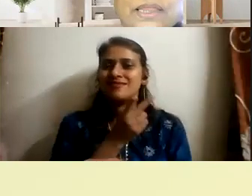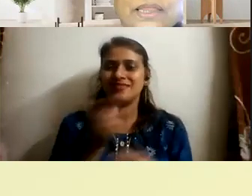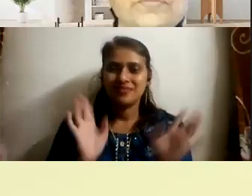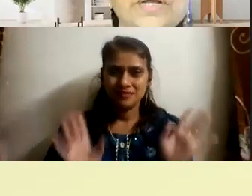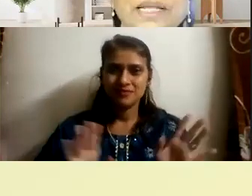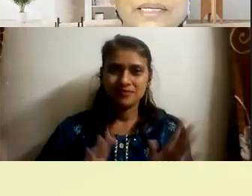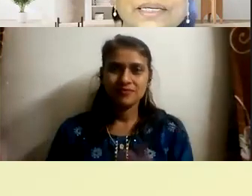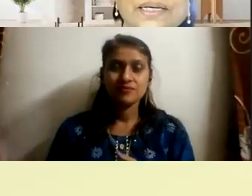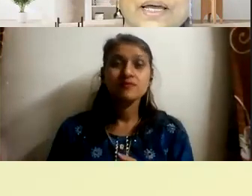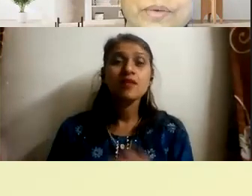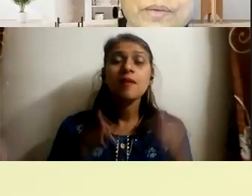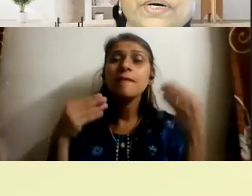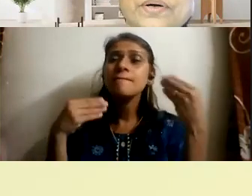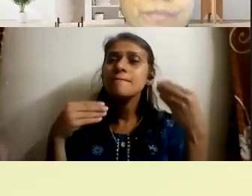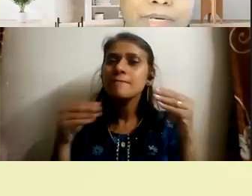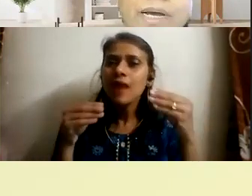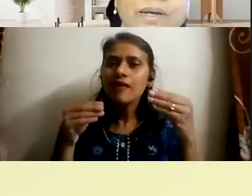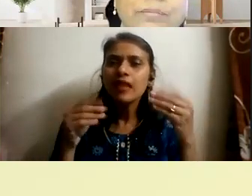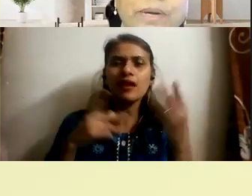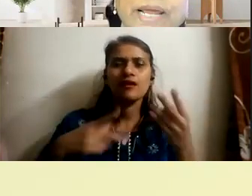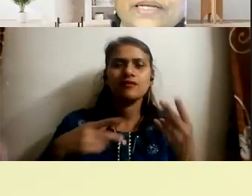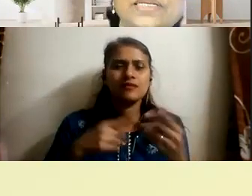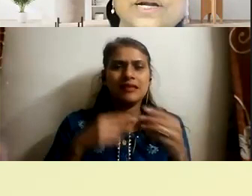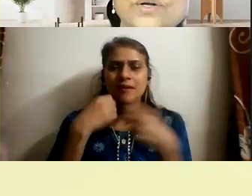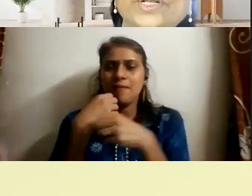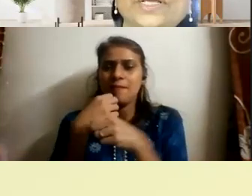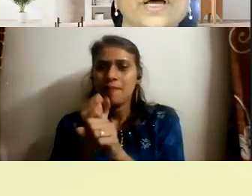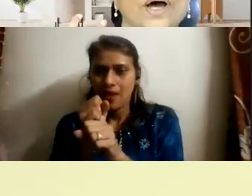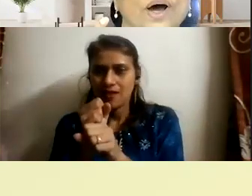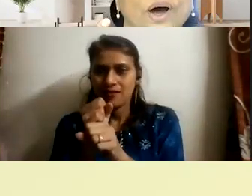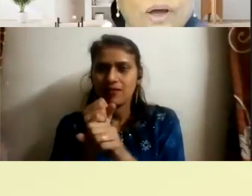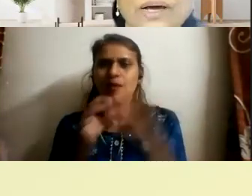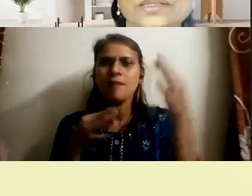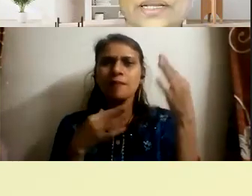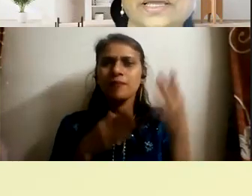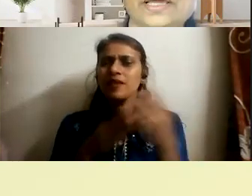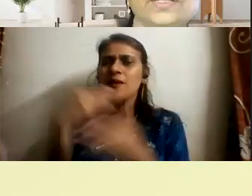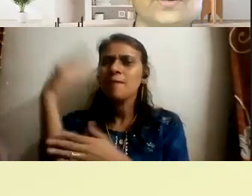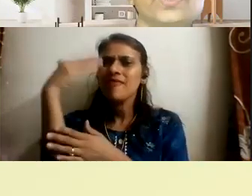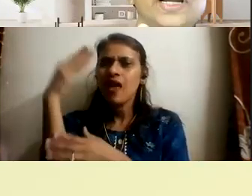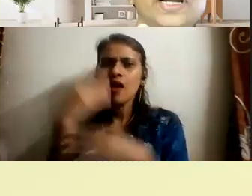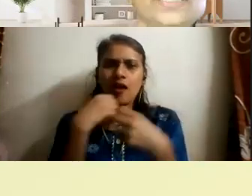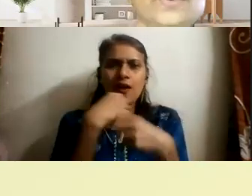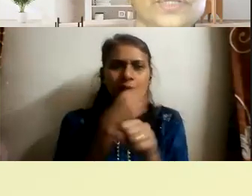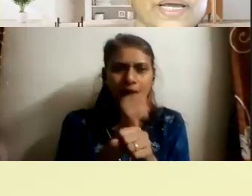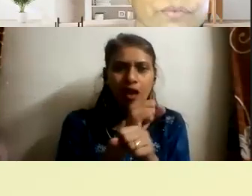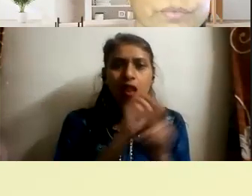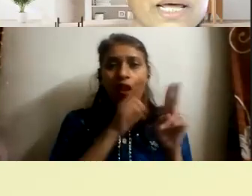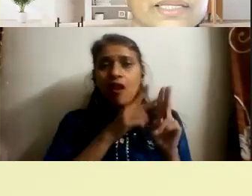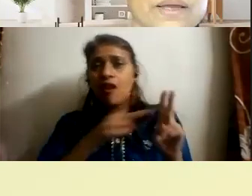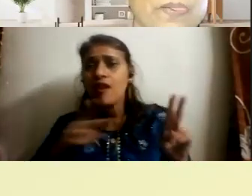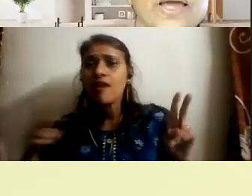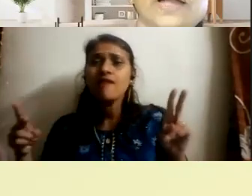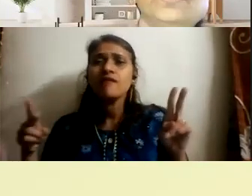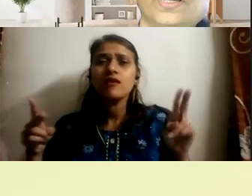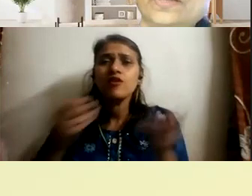से वो कटलरी बनाते हैं, पेपर प्लेट्स, कटोरी और हर तरीके का जो कटलरी होता है वो